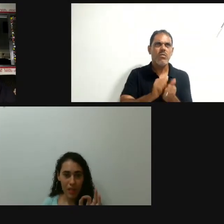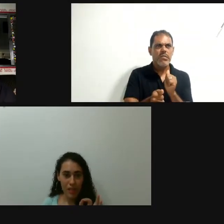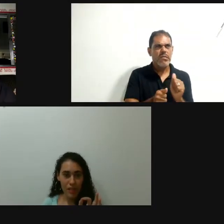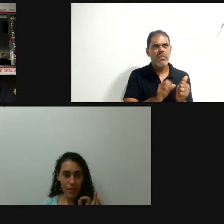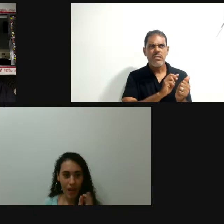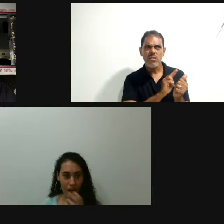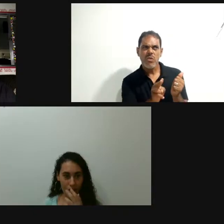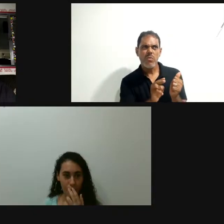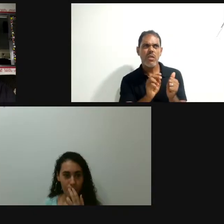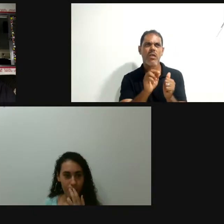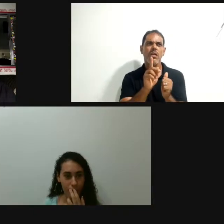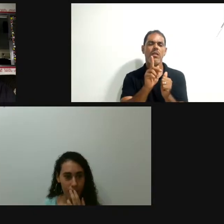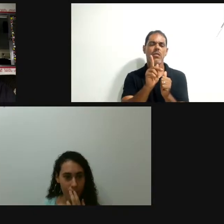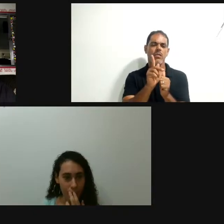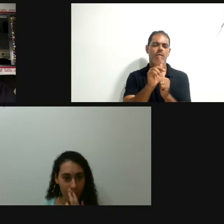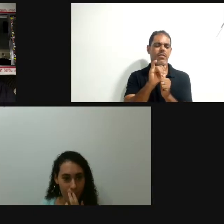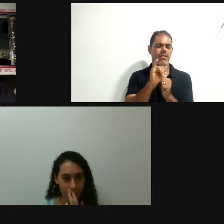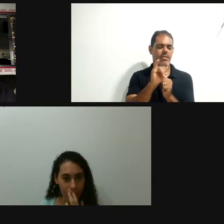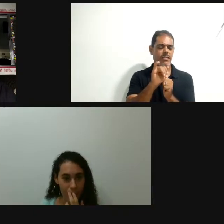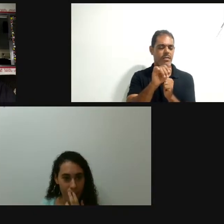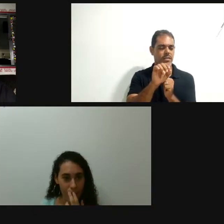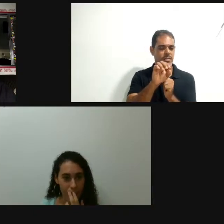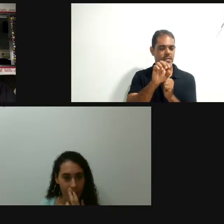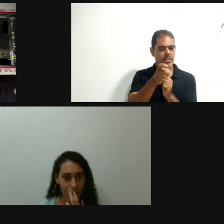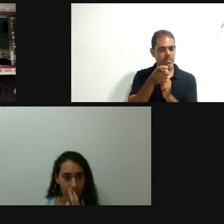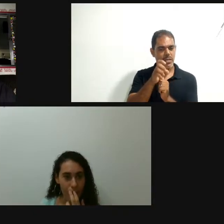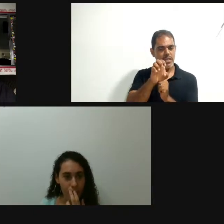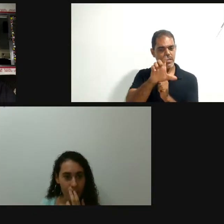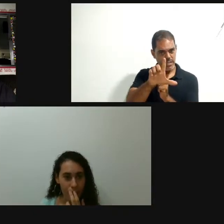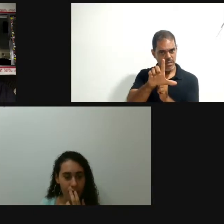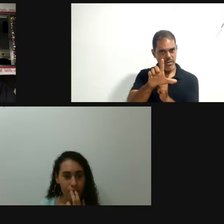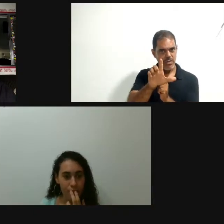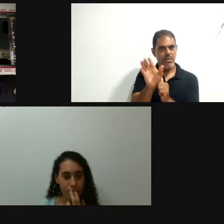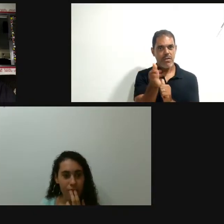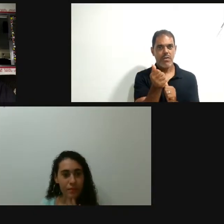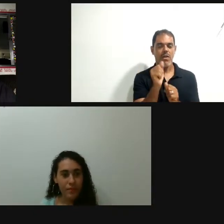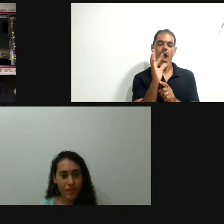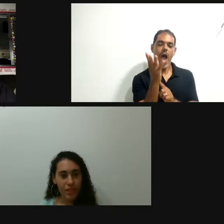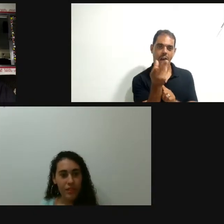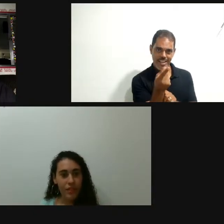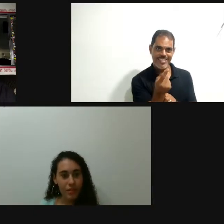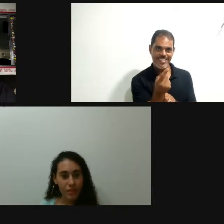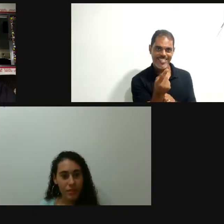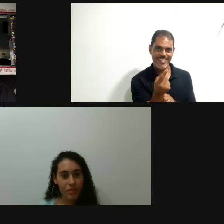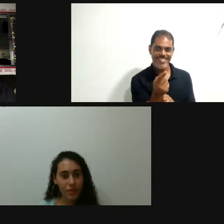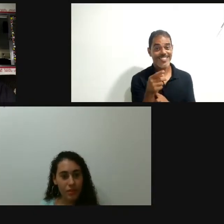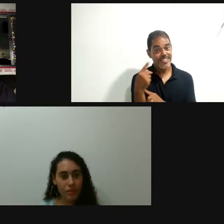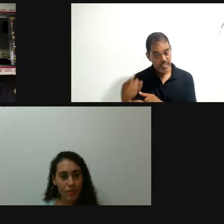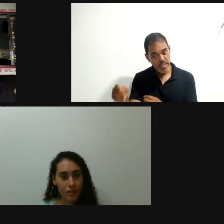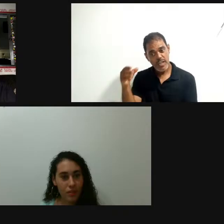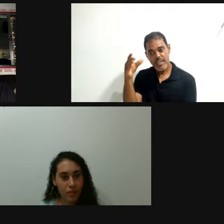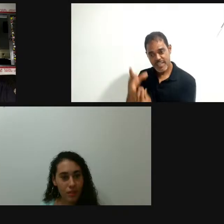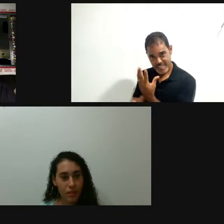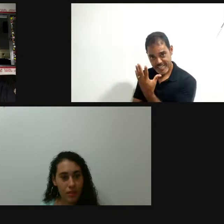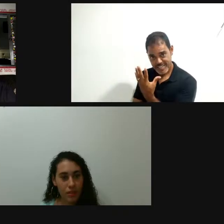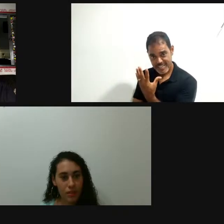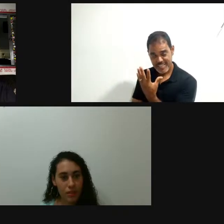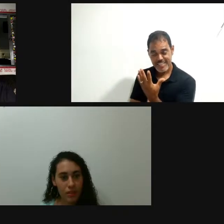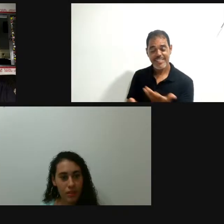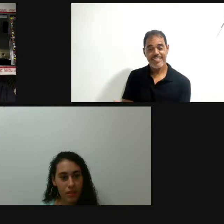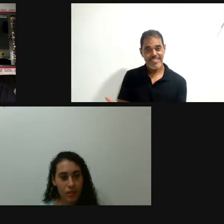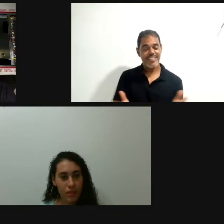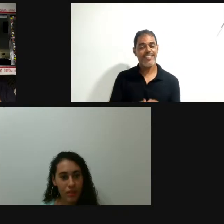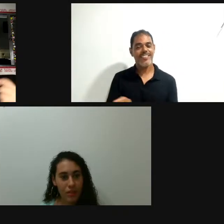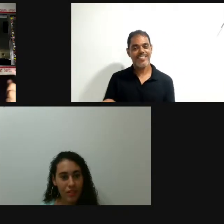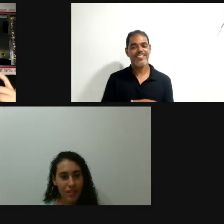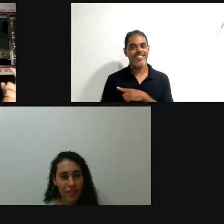desconhecido. Pixel art. É bom aproveitar esse cérebro novo, esse tempo novo. Então, Impostor Anônimo, se você quiser fazer